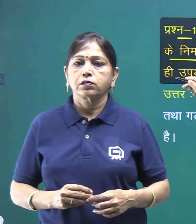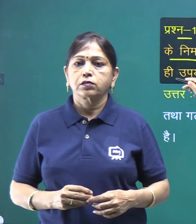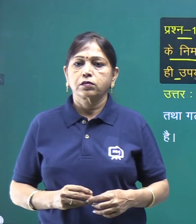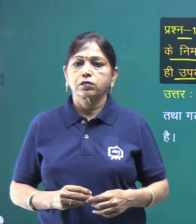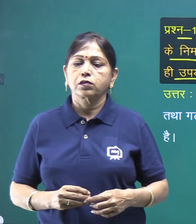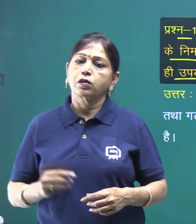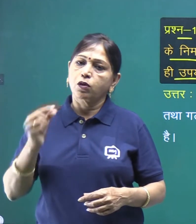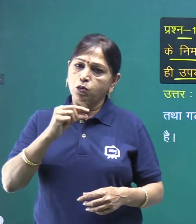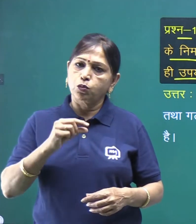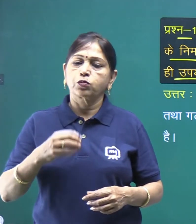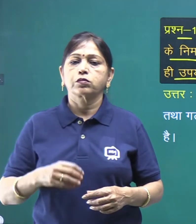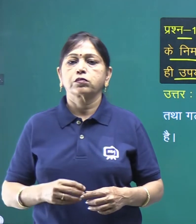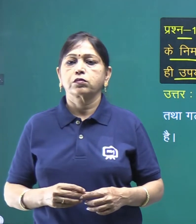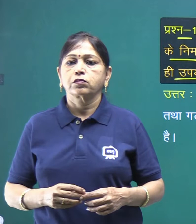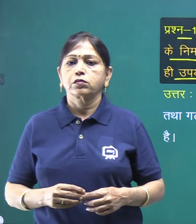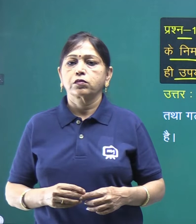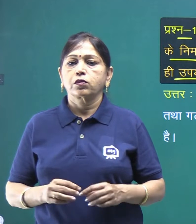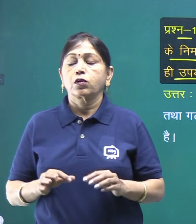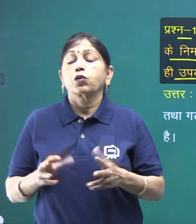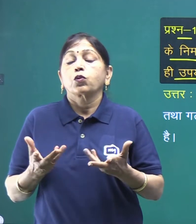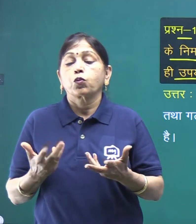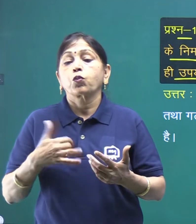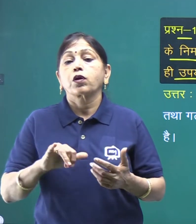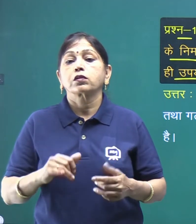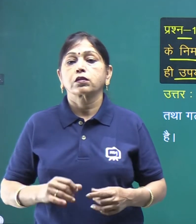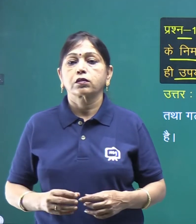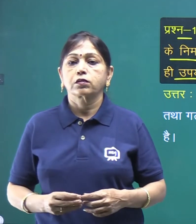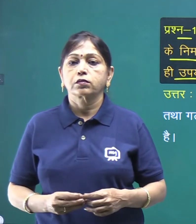ही उपयोग क्यों किया जाता है?